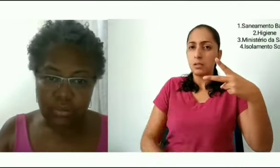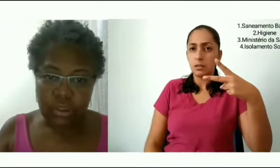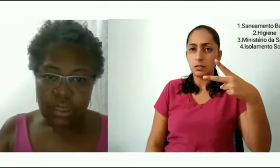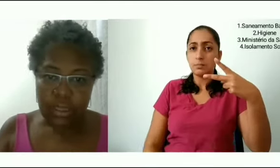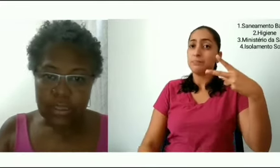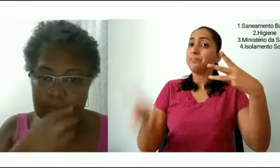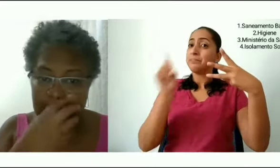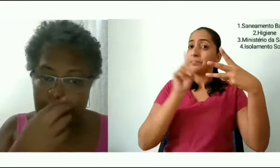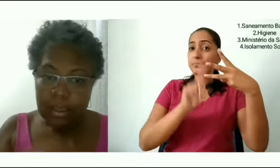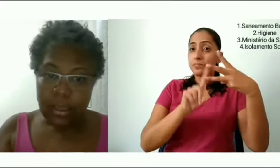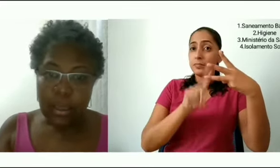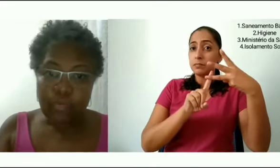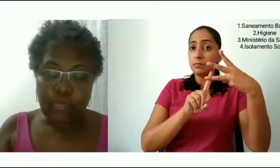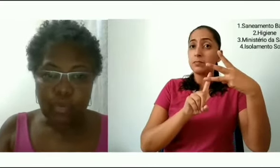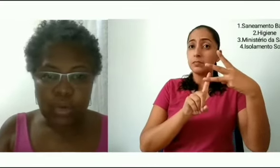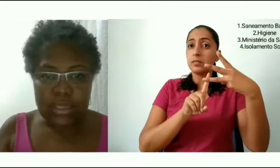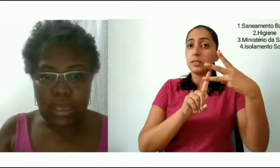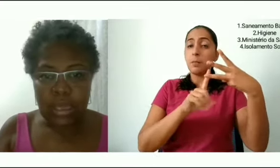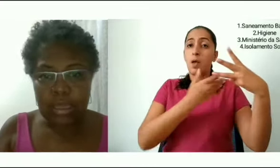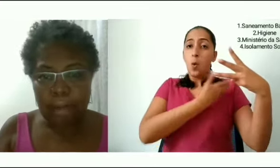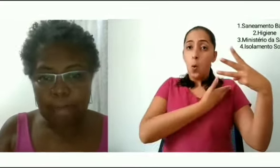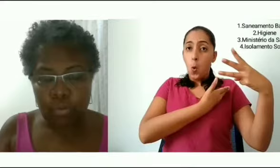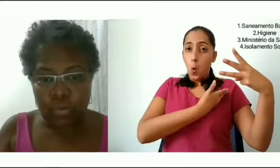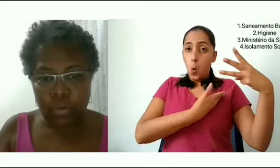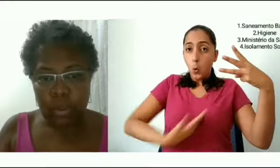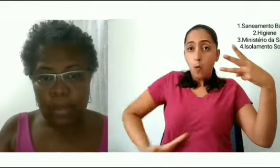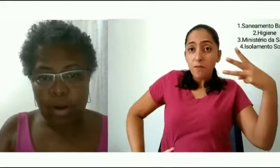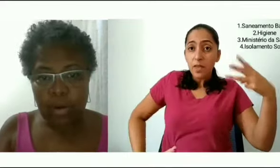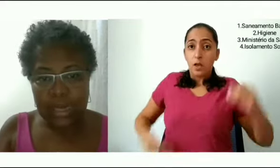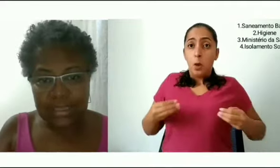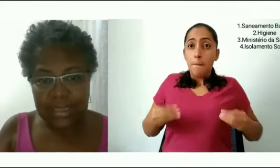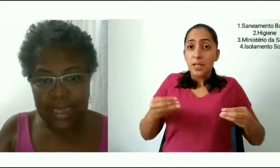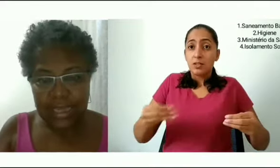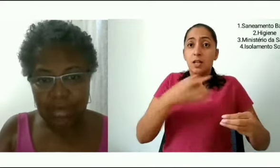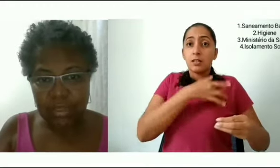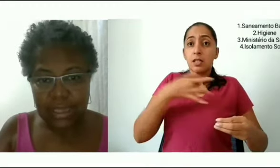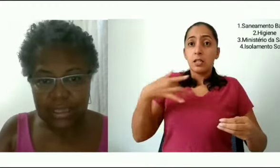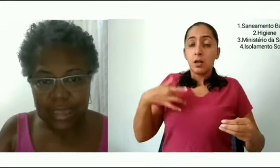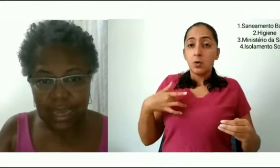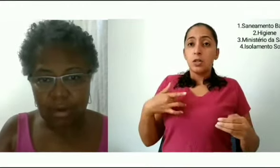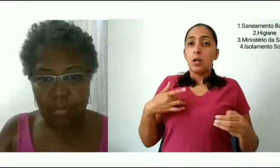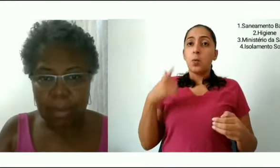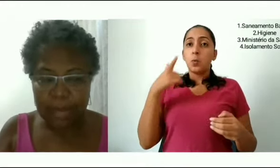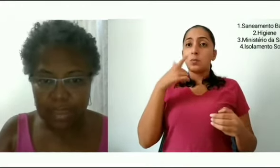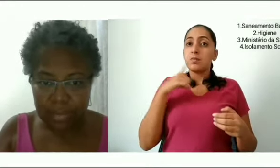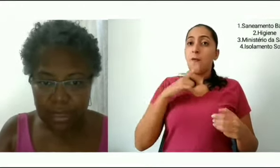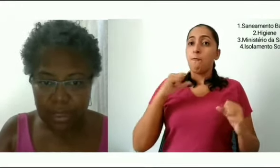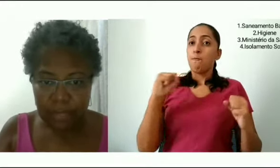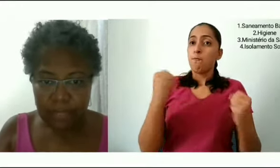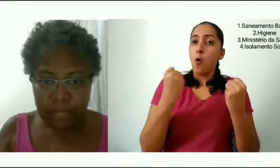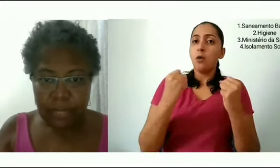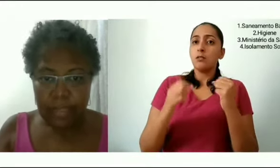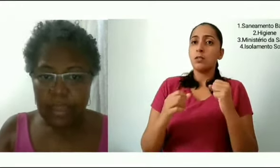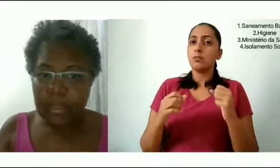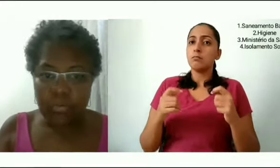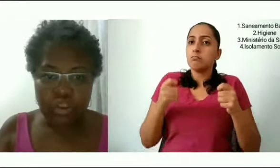da Saúde tenha força e pulso para organizar e regularizar uma